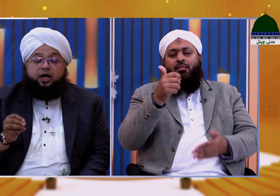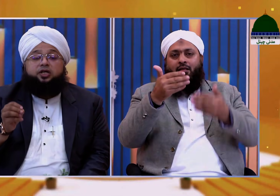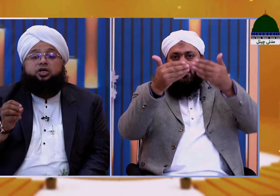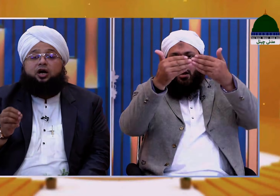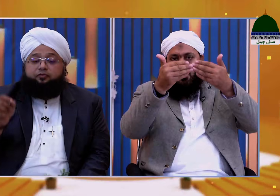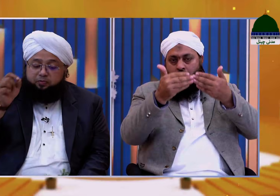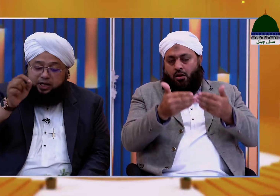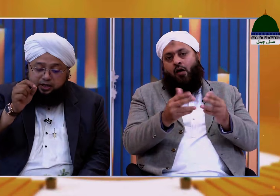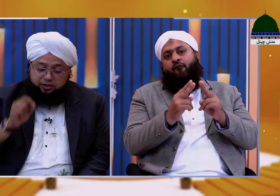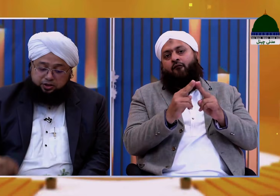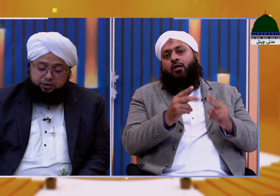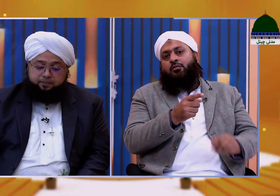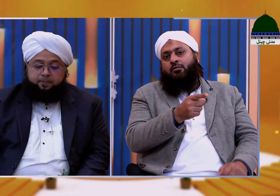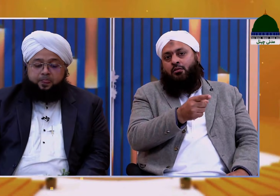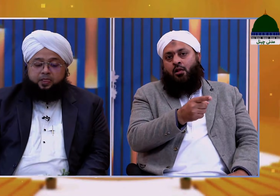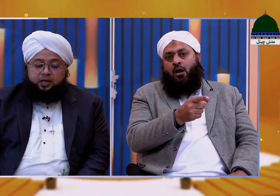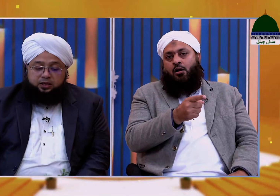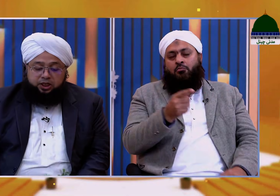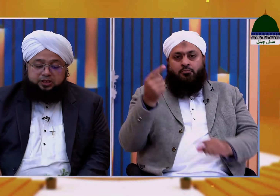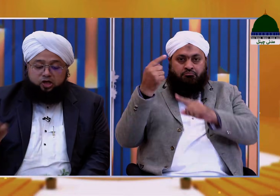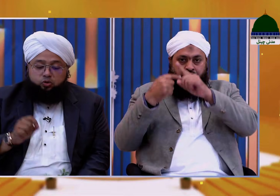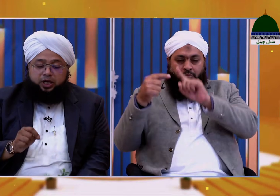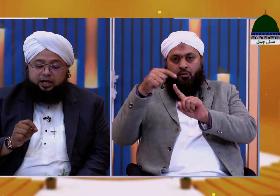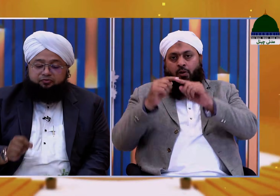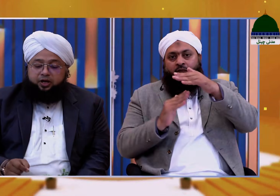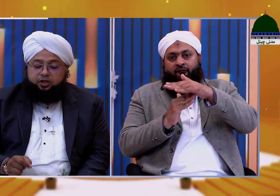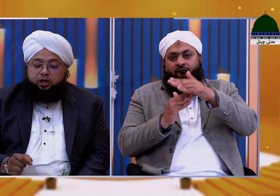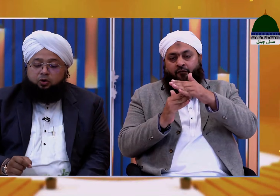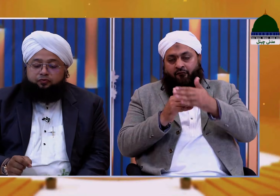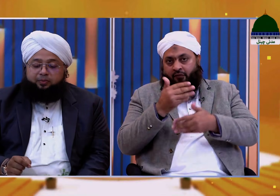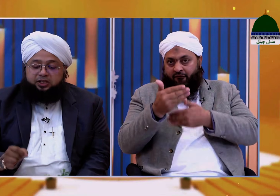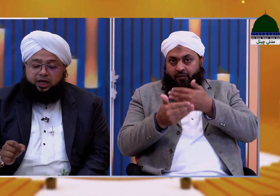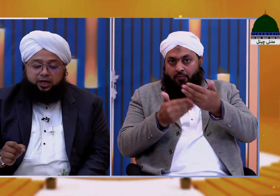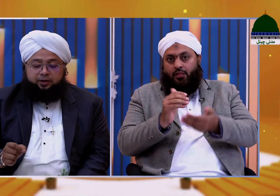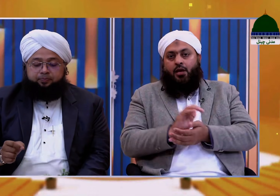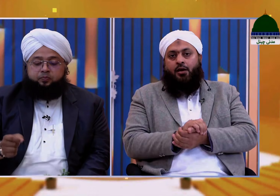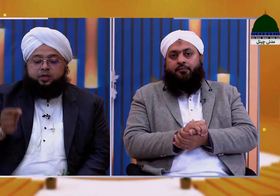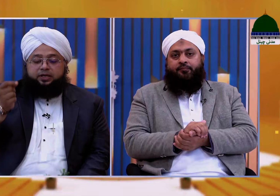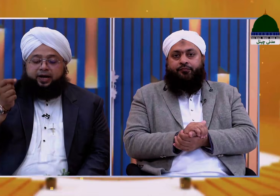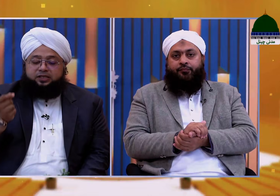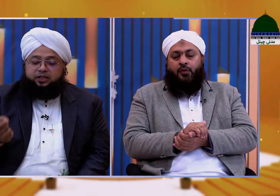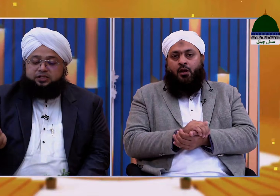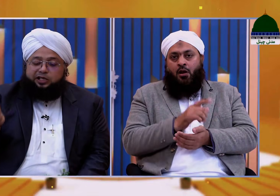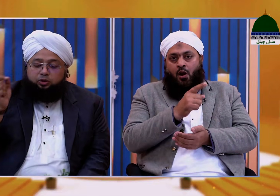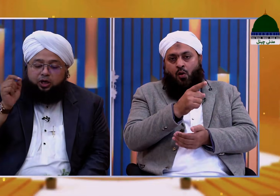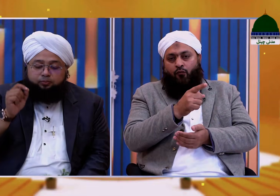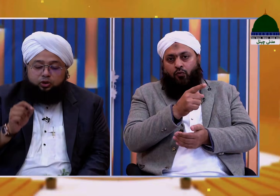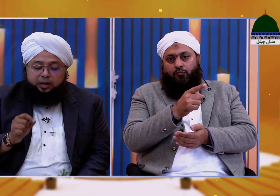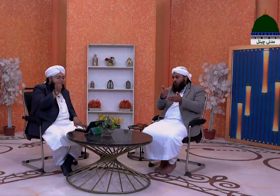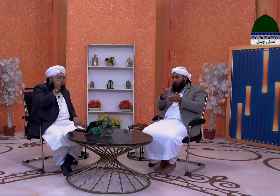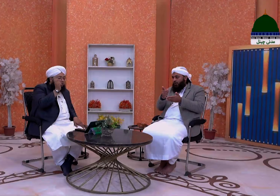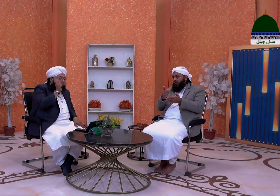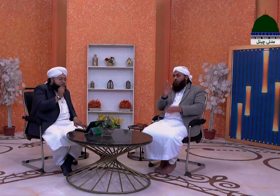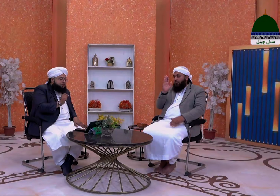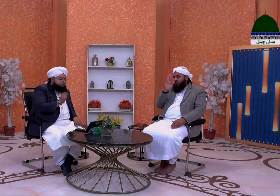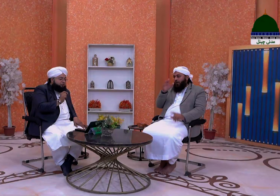عشرے کا اعتکاف فرمایا کرتے تھے۔ حضرت سیدنا نافع رضی اللہ عنہ فرماتے ہیں کہ حضرت سیدنا عبداللہ